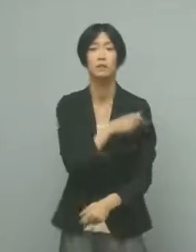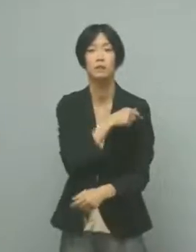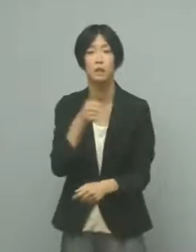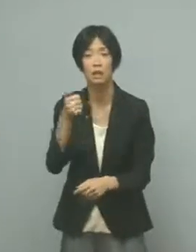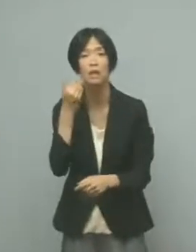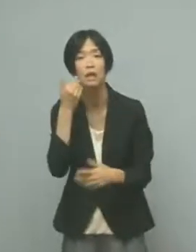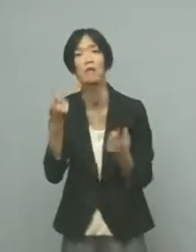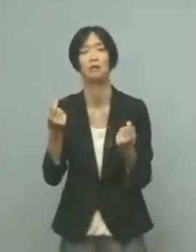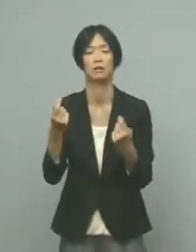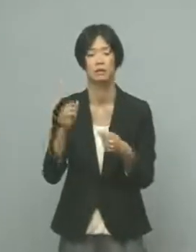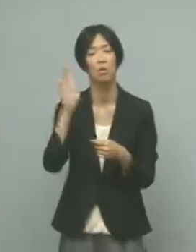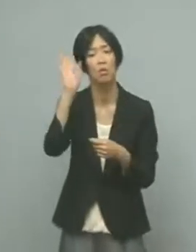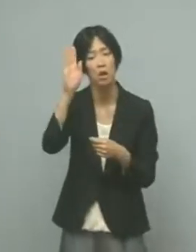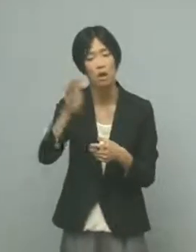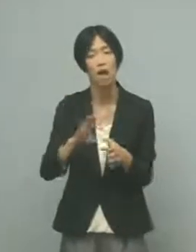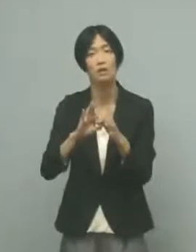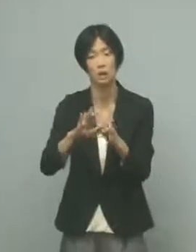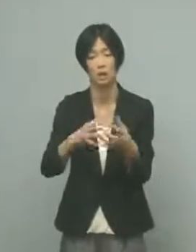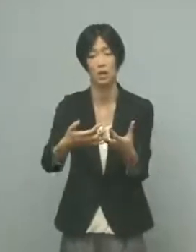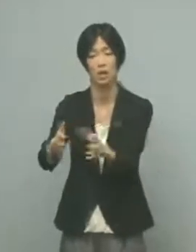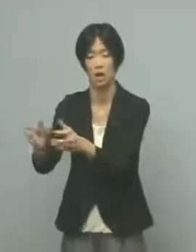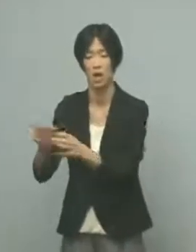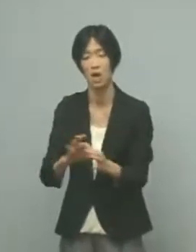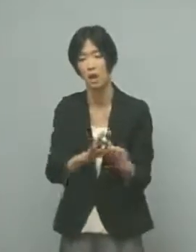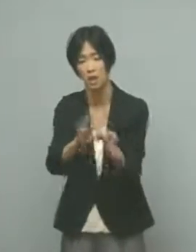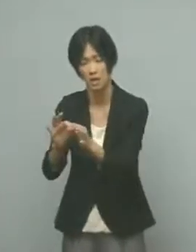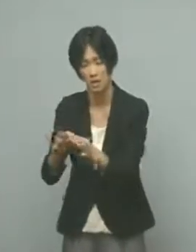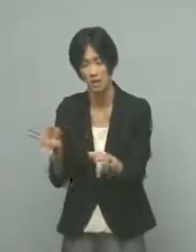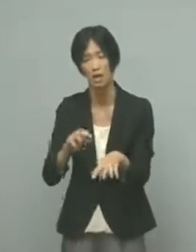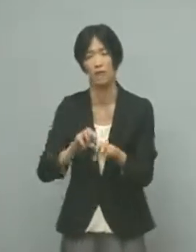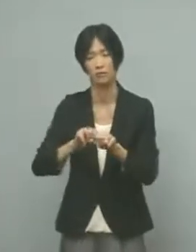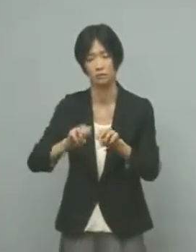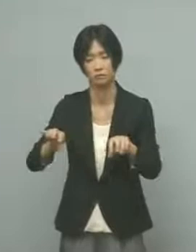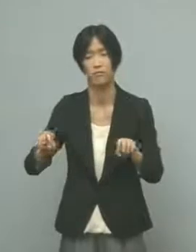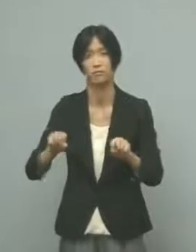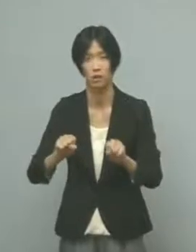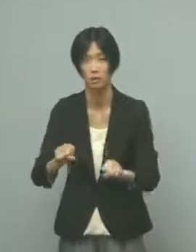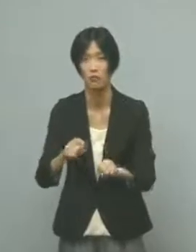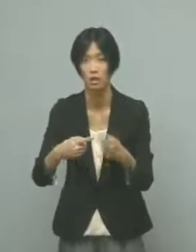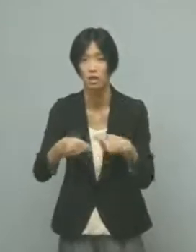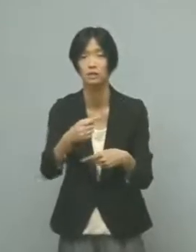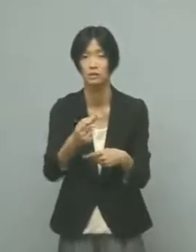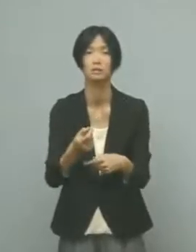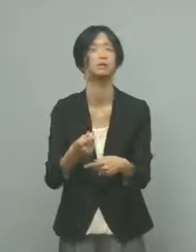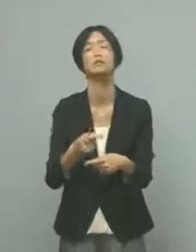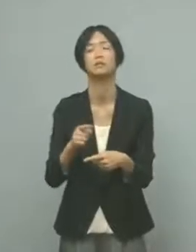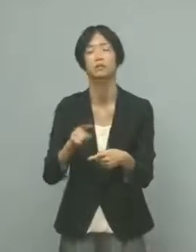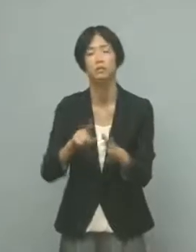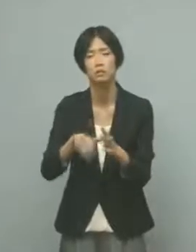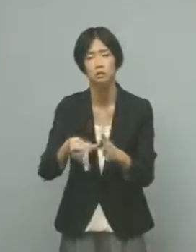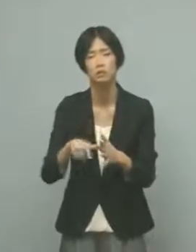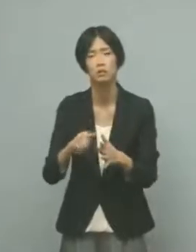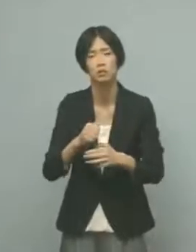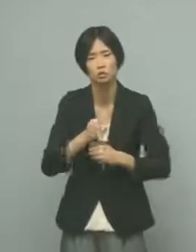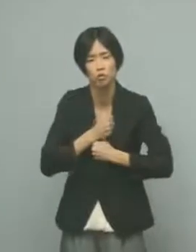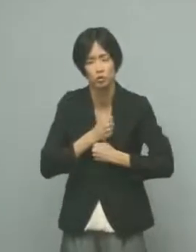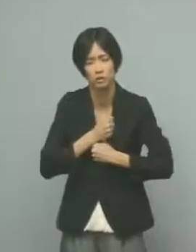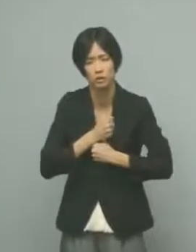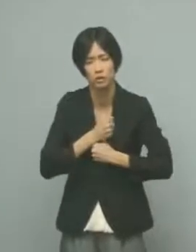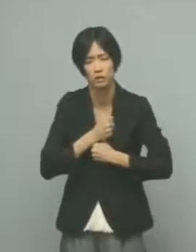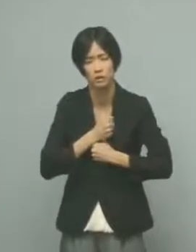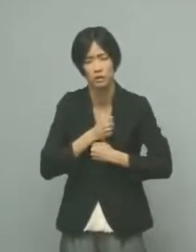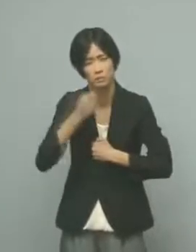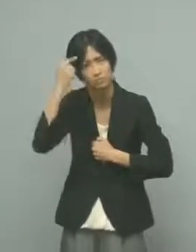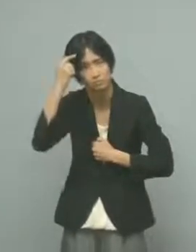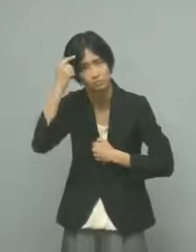これからその関係機関に向けてのと連携を図って周知ということだったんですが、 はい、 どういったことに留意して具体的にはどんなことをやり